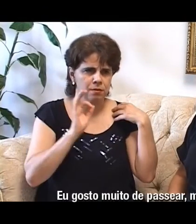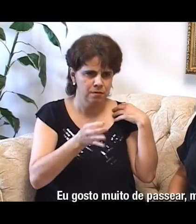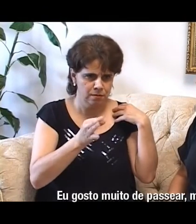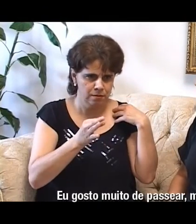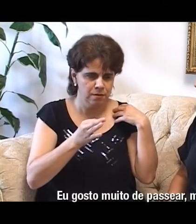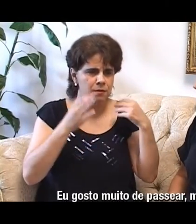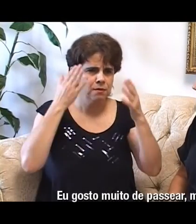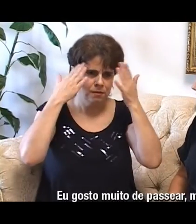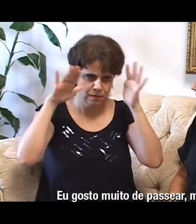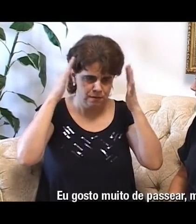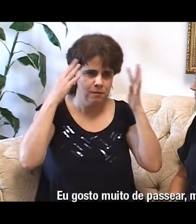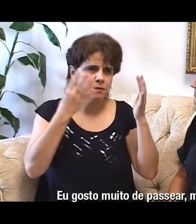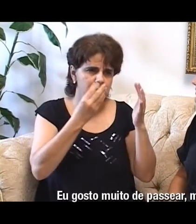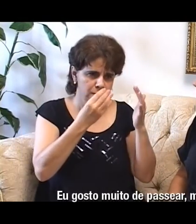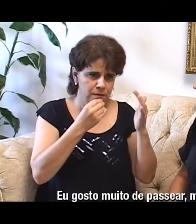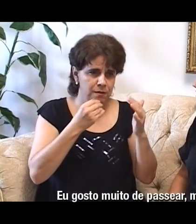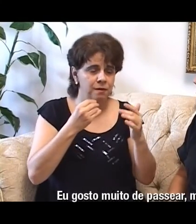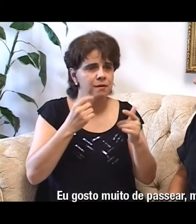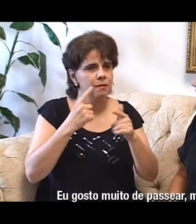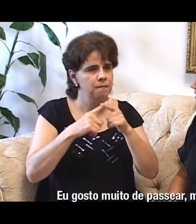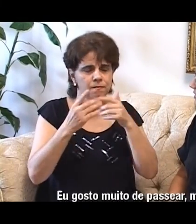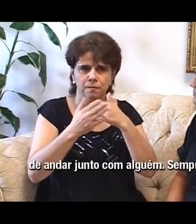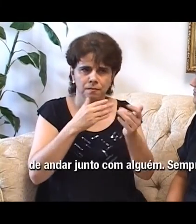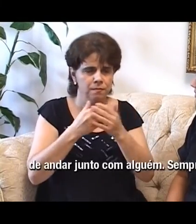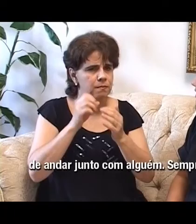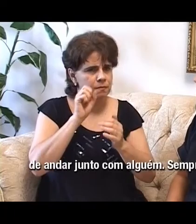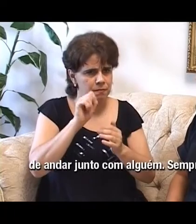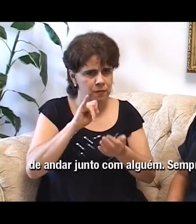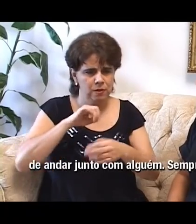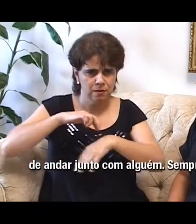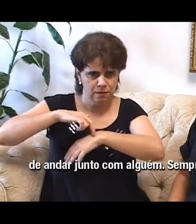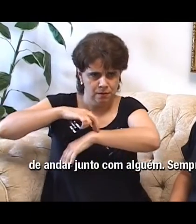Eu gosto muito de passear, né, me distrair,